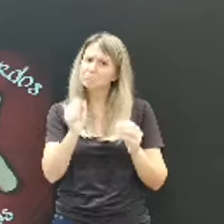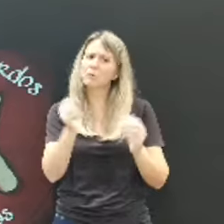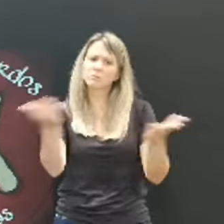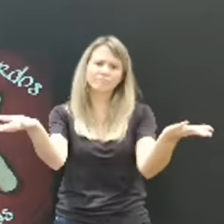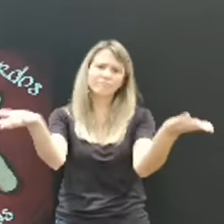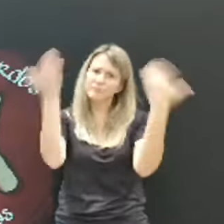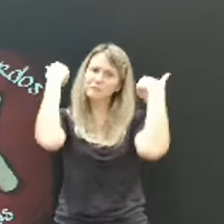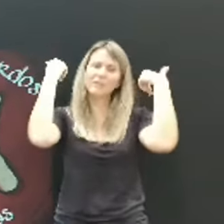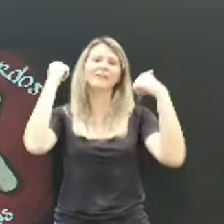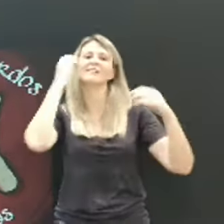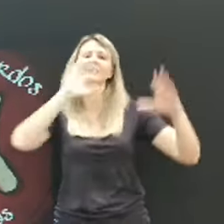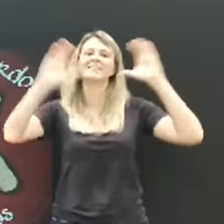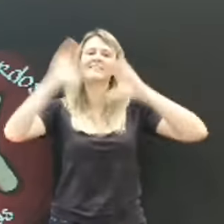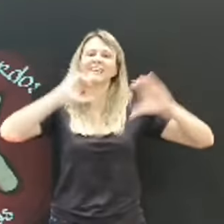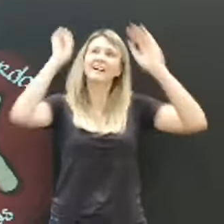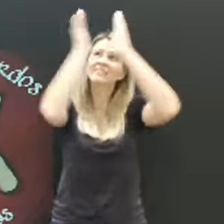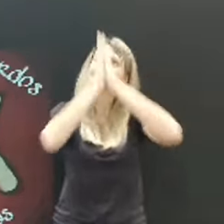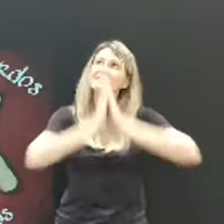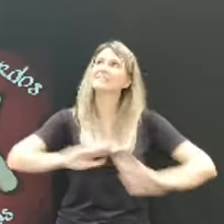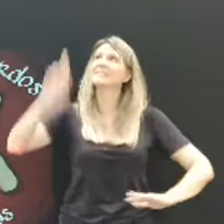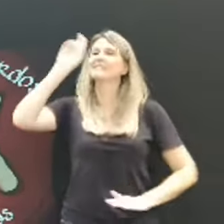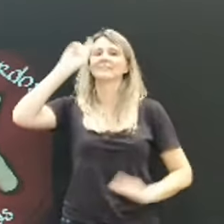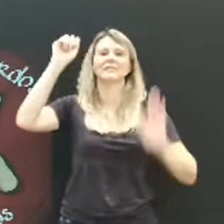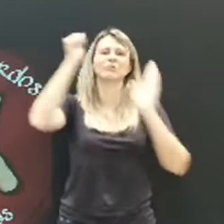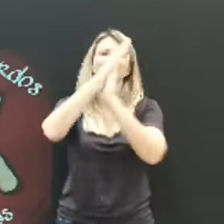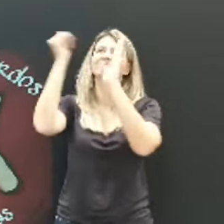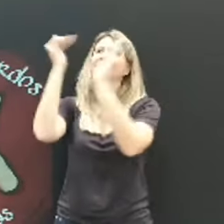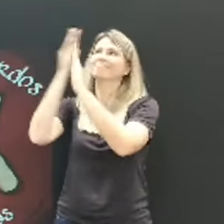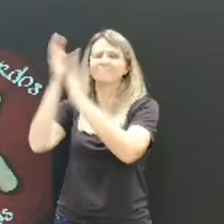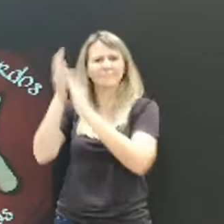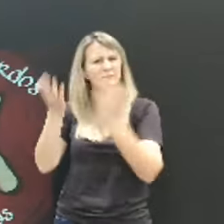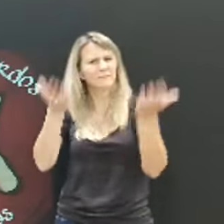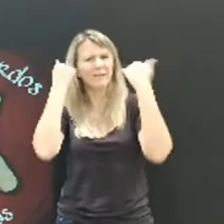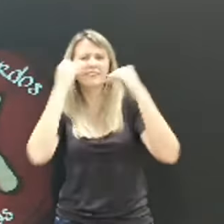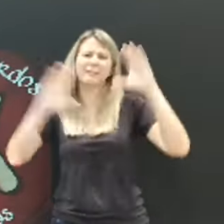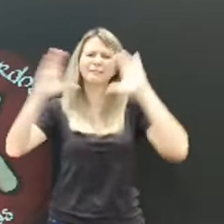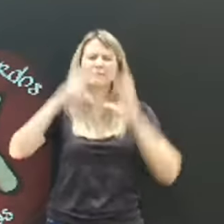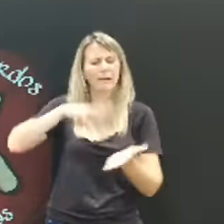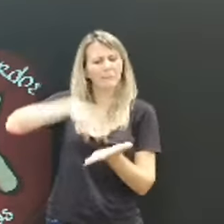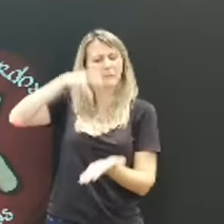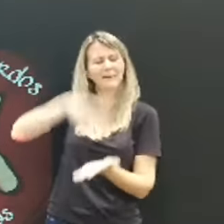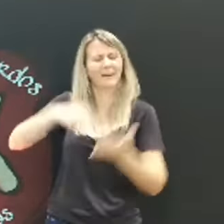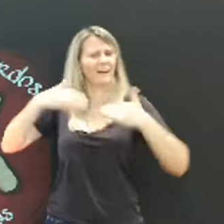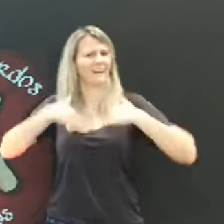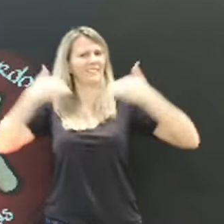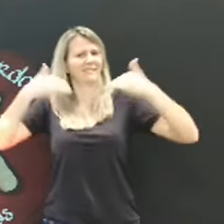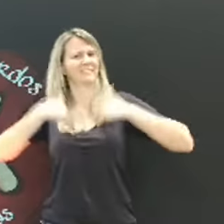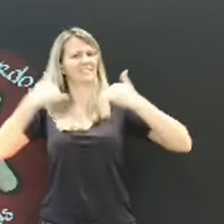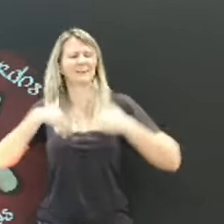interpretação em Libras, o culto das 5 horas e o culto das 7. Venham conosco, vamos louvar a Deus, cultuar o